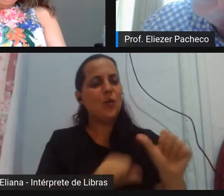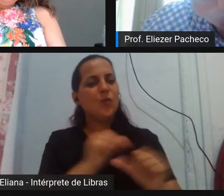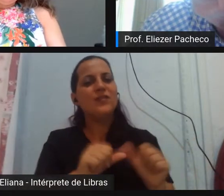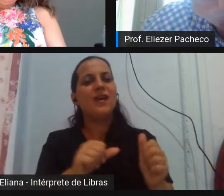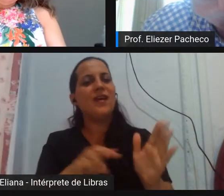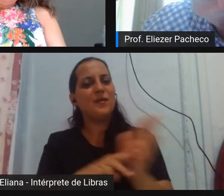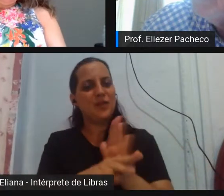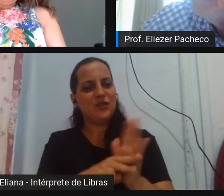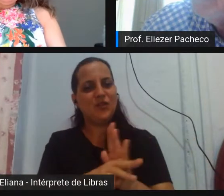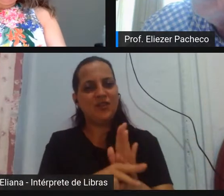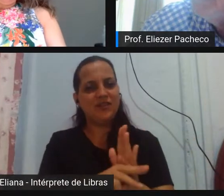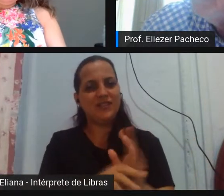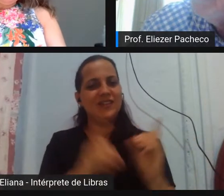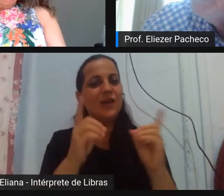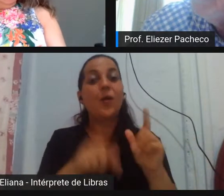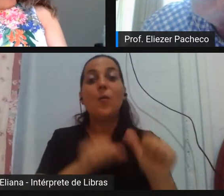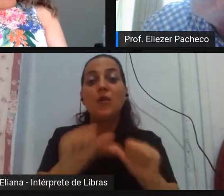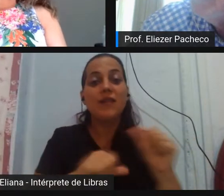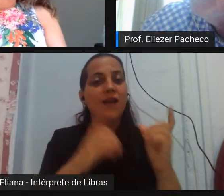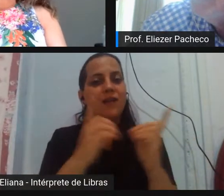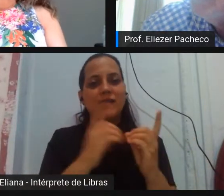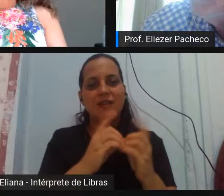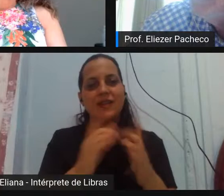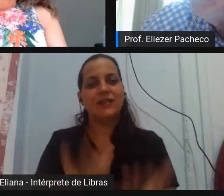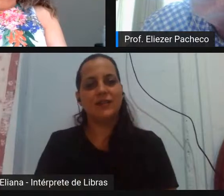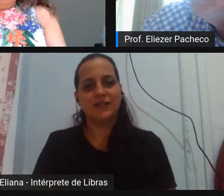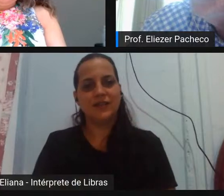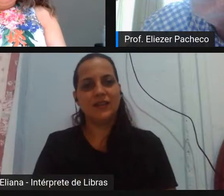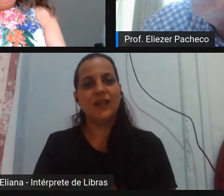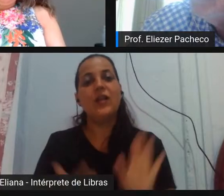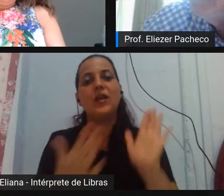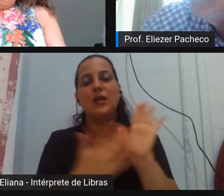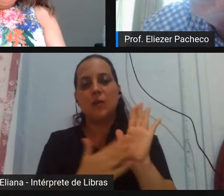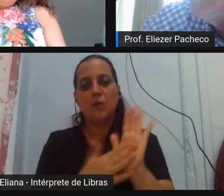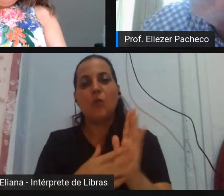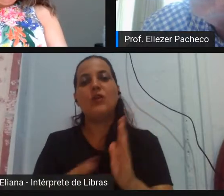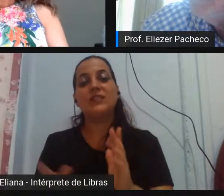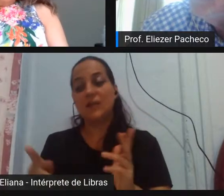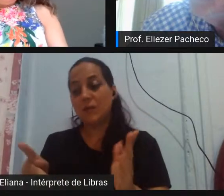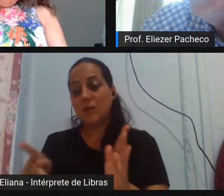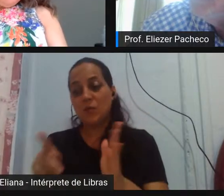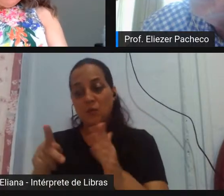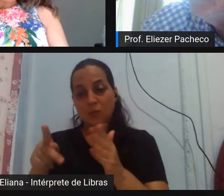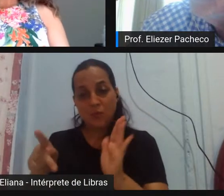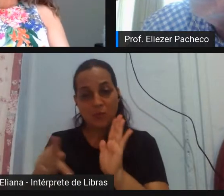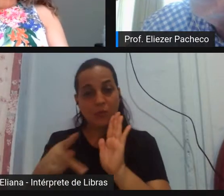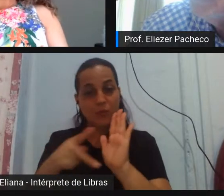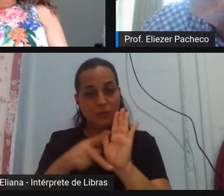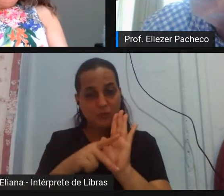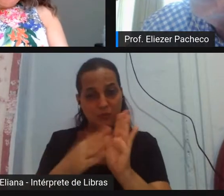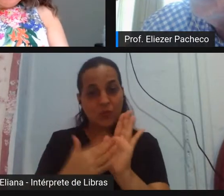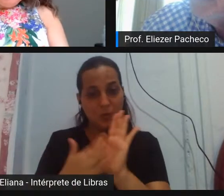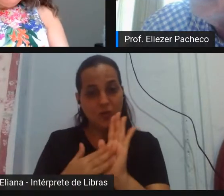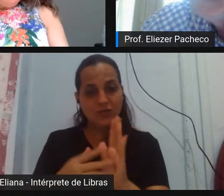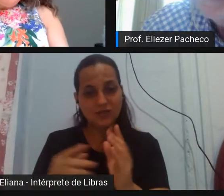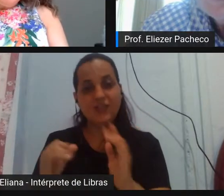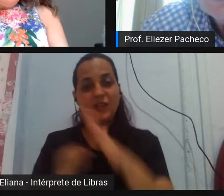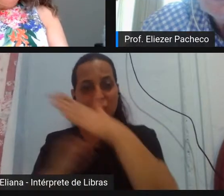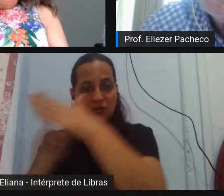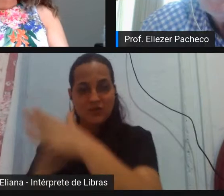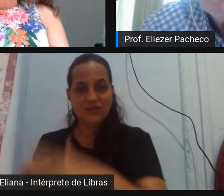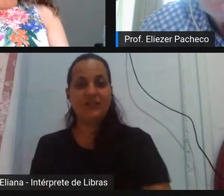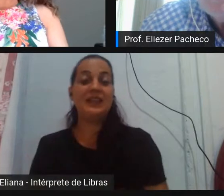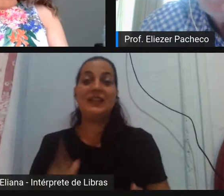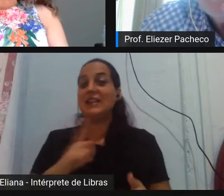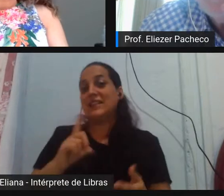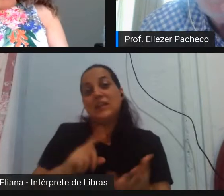aprendeu e adotar essa visão da educação proposta pelos IFES? São muitas perguntas, professor. Vou selecionando